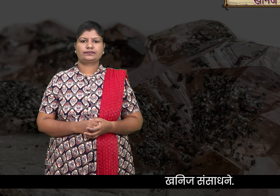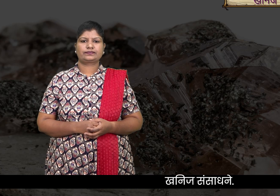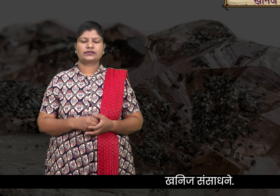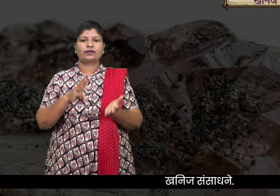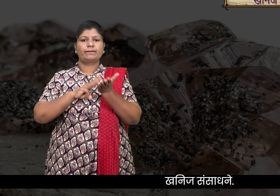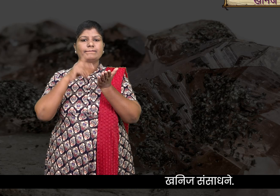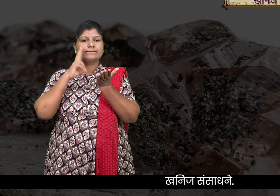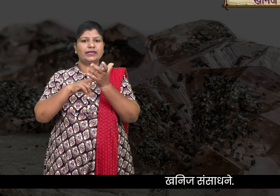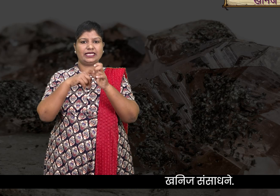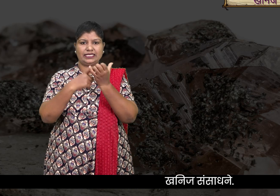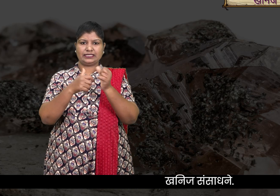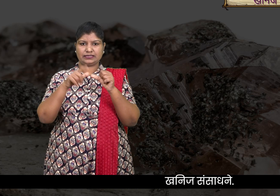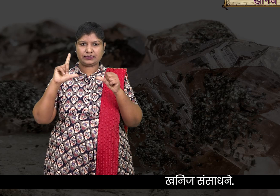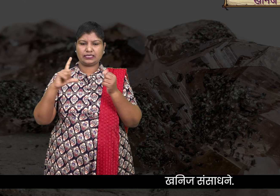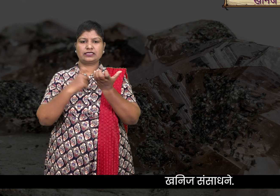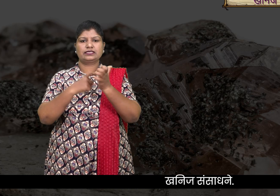खनिज संसाधने.